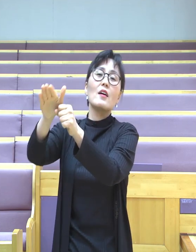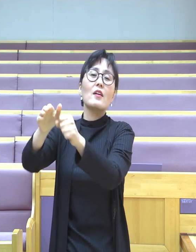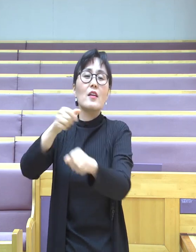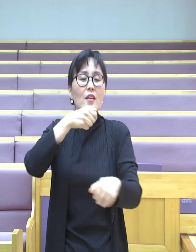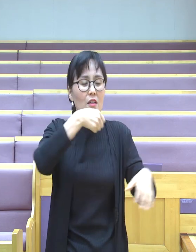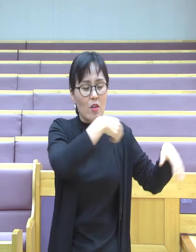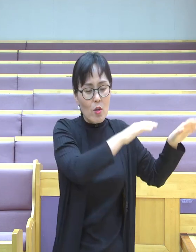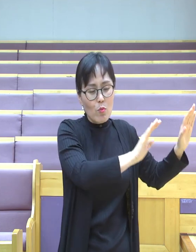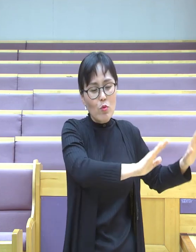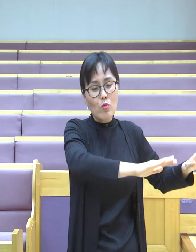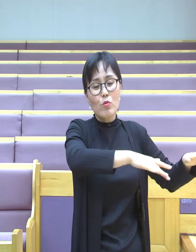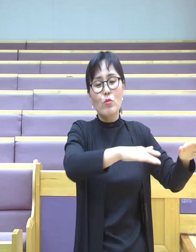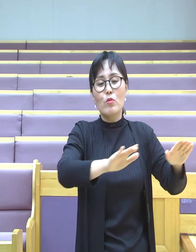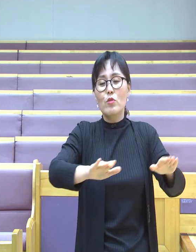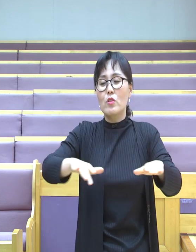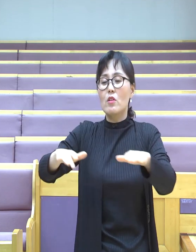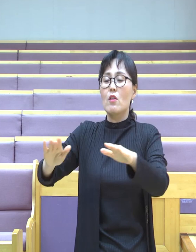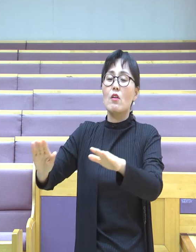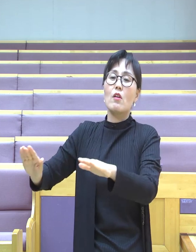사랑의